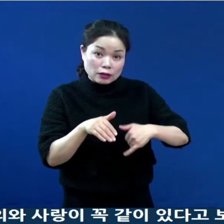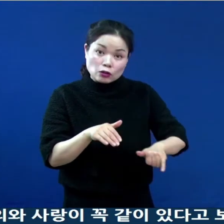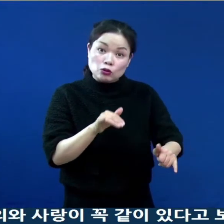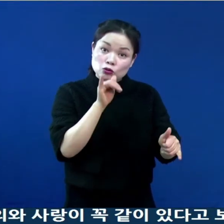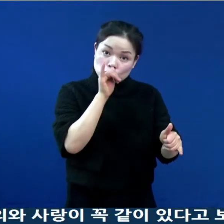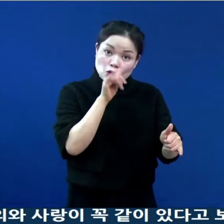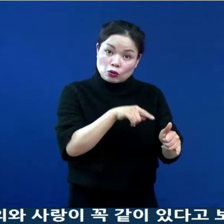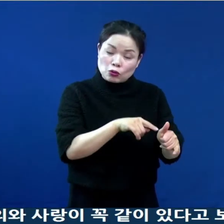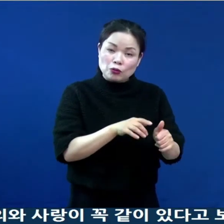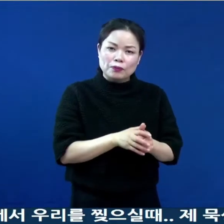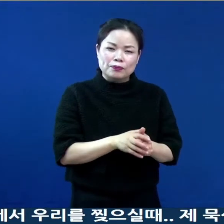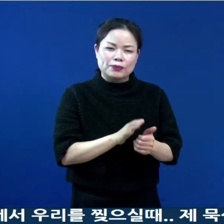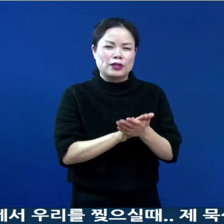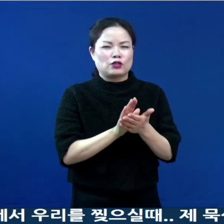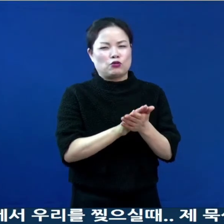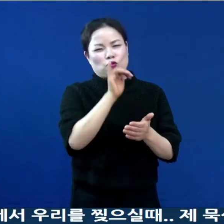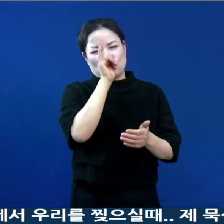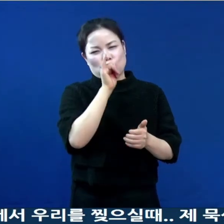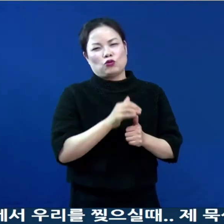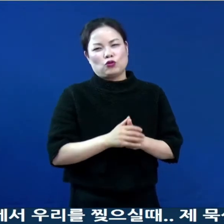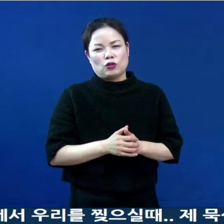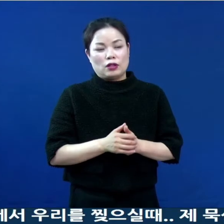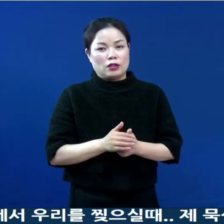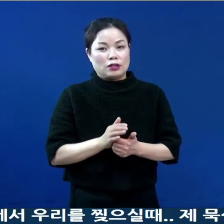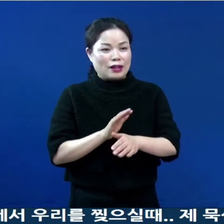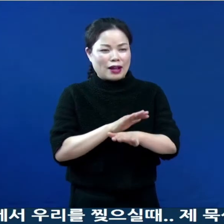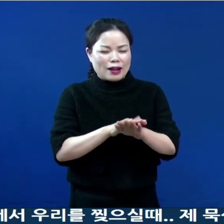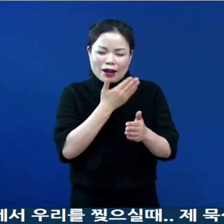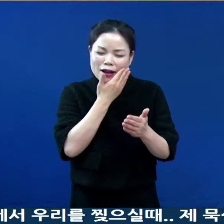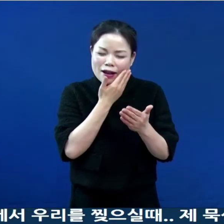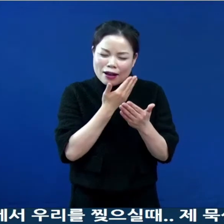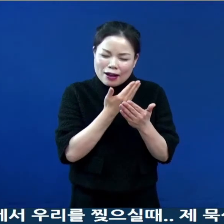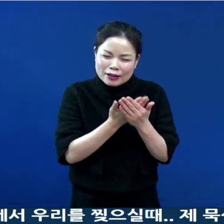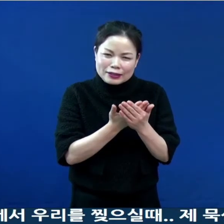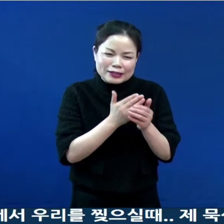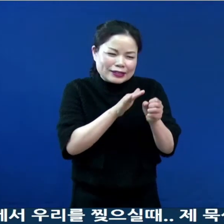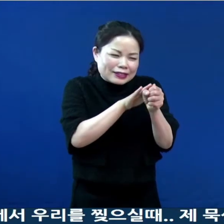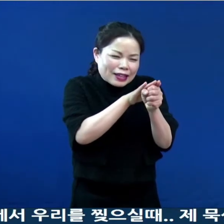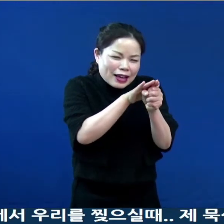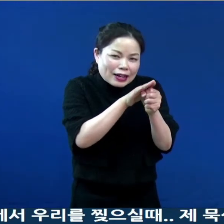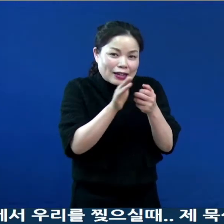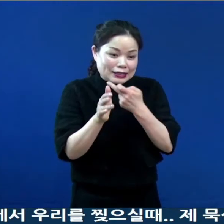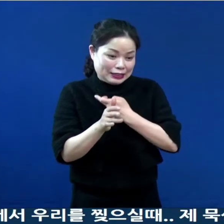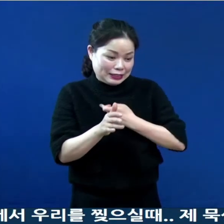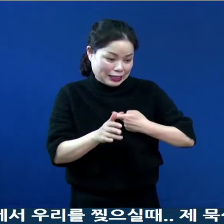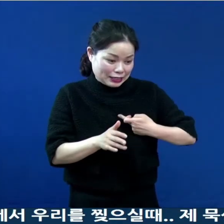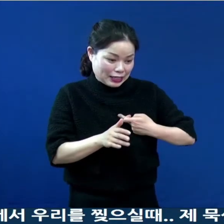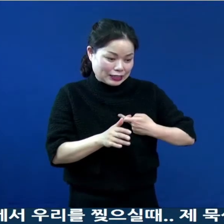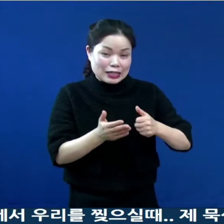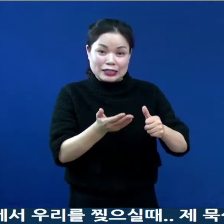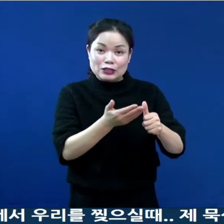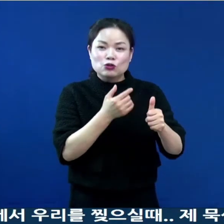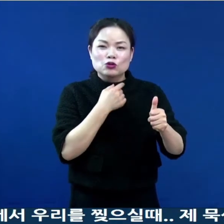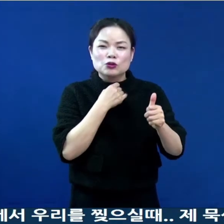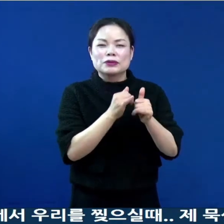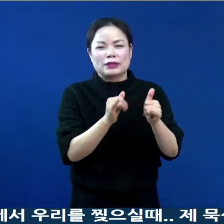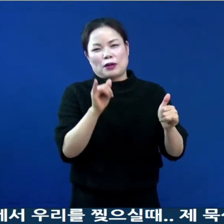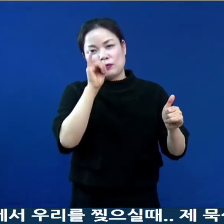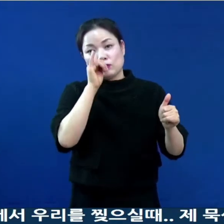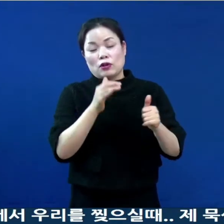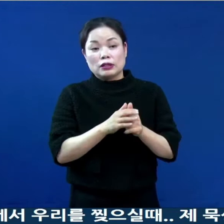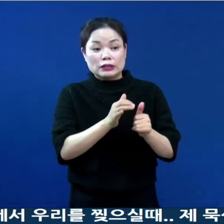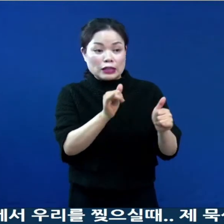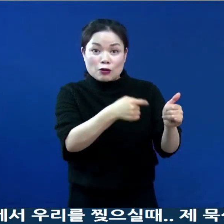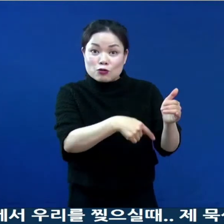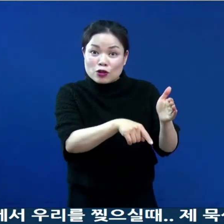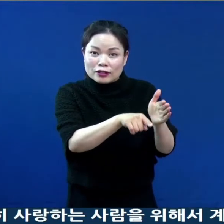있겠죠. 친구일 수도 있습니다. 여러분이 아주 아끼는 사랑스러운 제자나 여러분이 키우고 싶은 사람일 수도 있습니다. 그